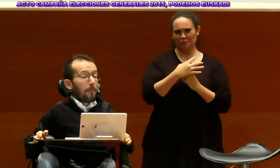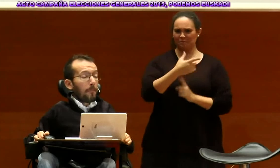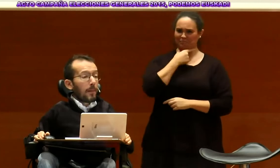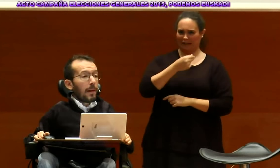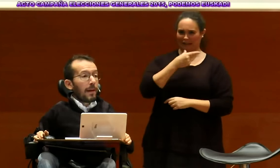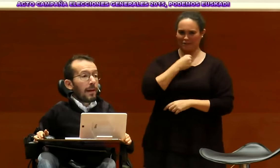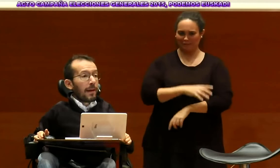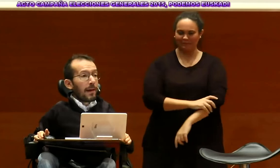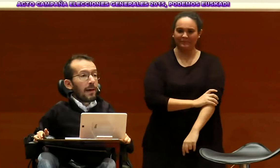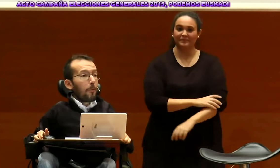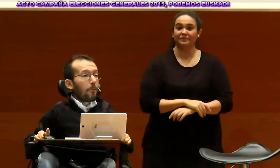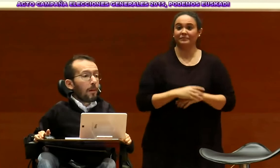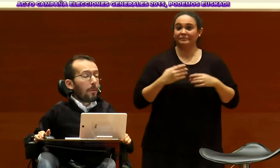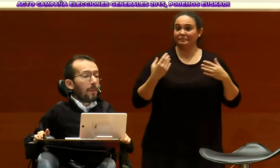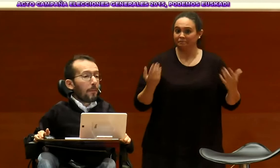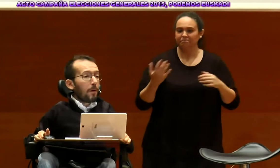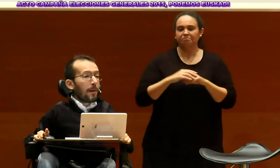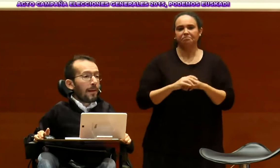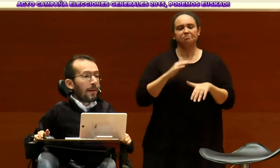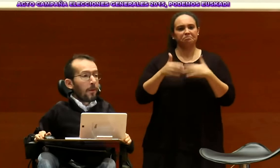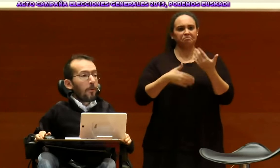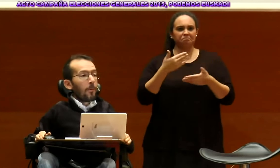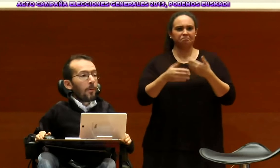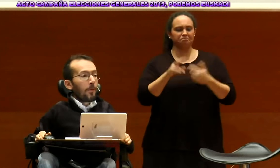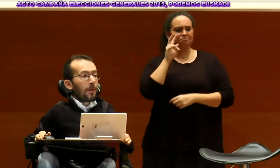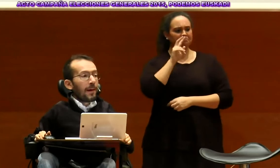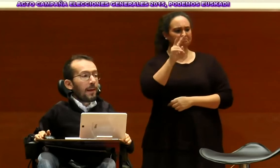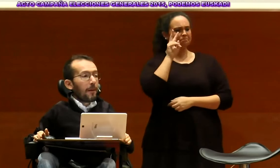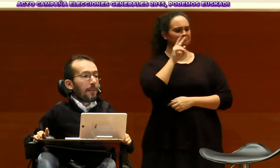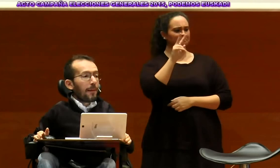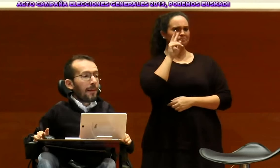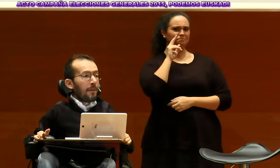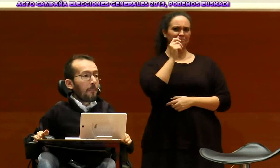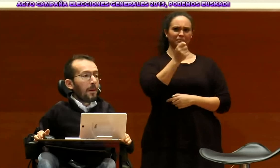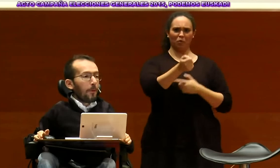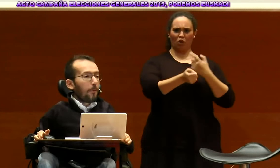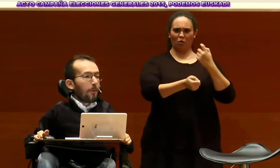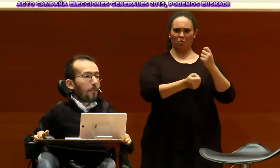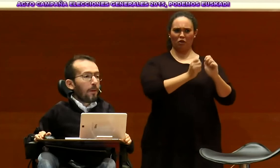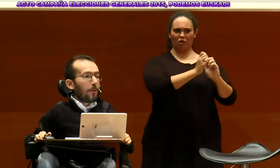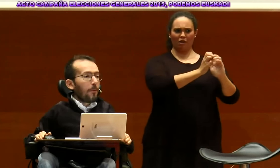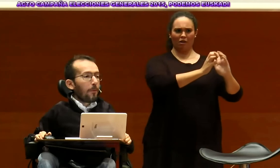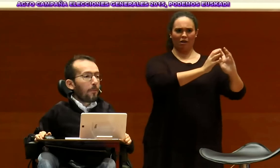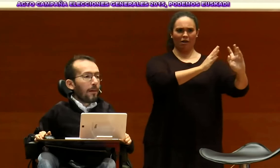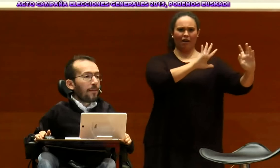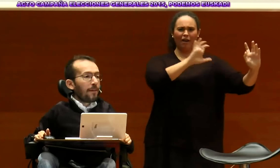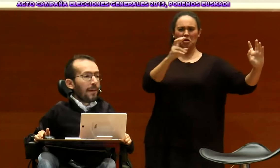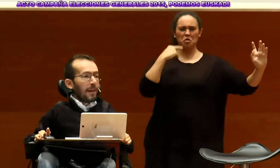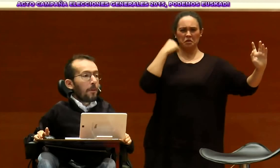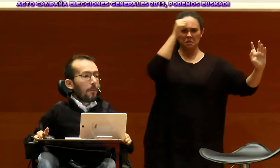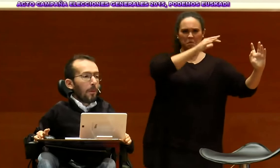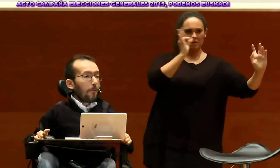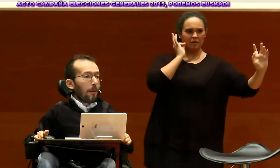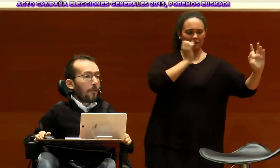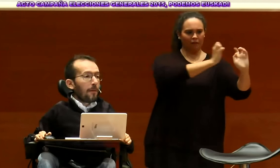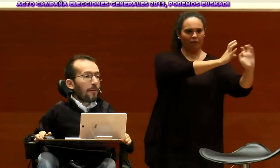bien, al cabo de un tiempo empezamos a ver cómo cada vez menos eurodiputados y eurodiputadas